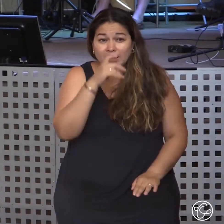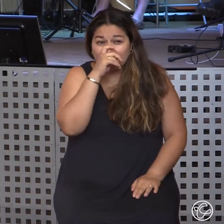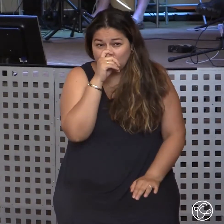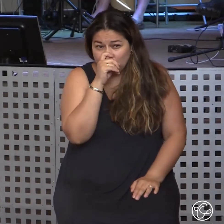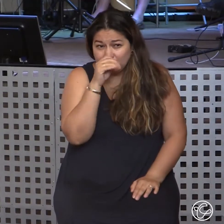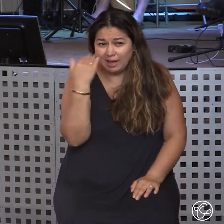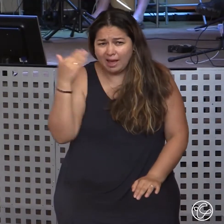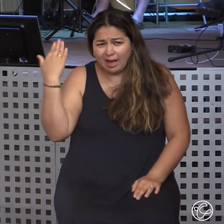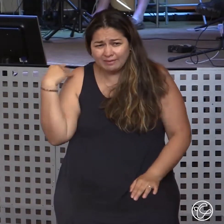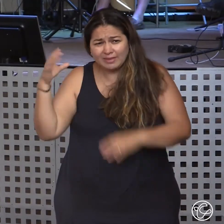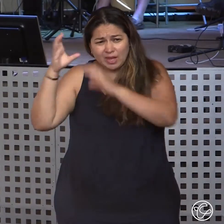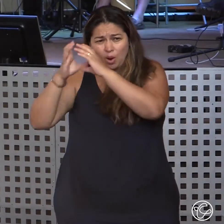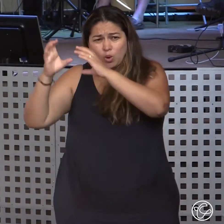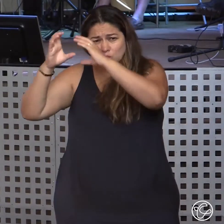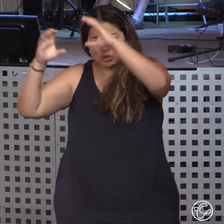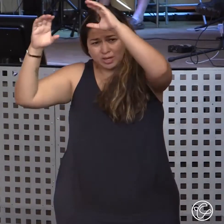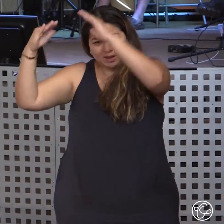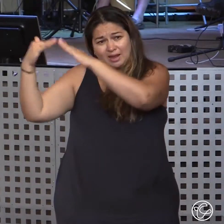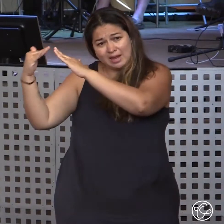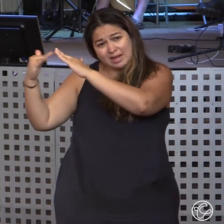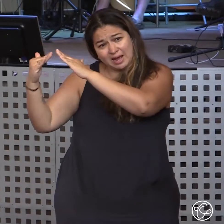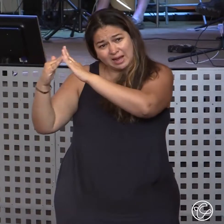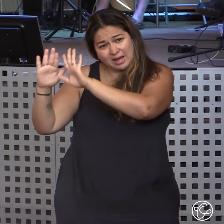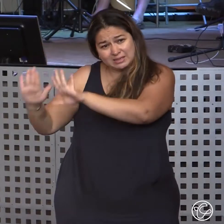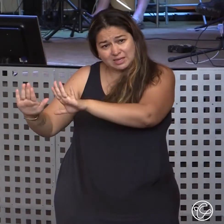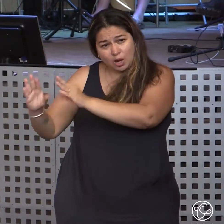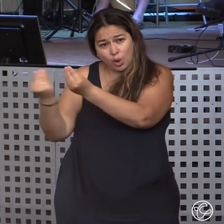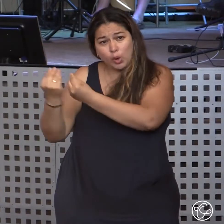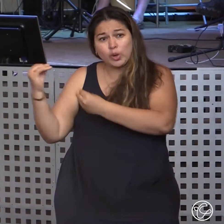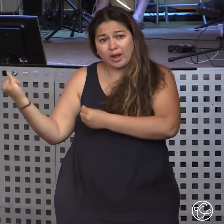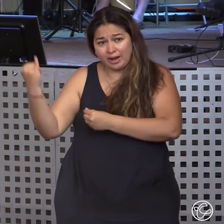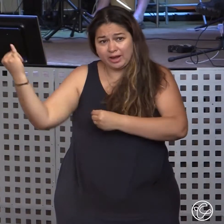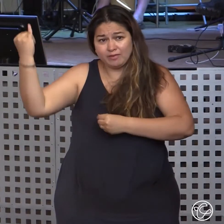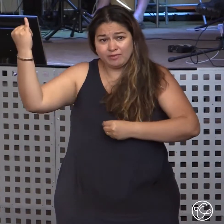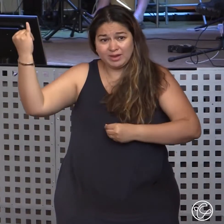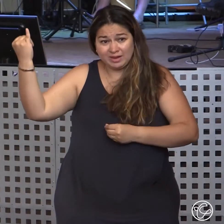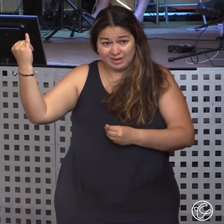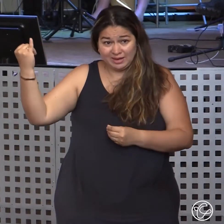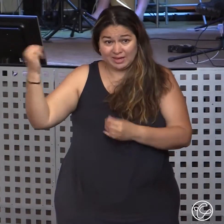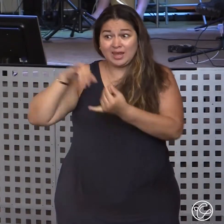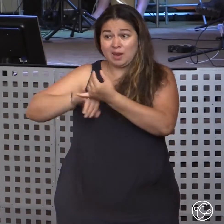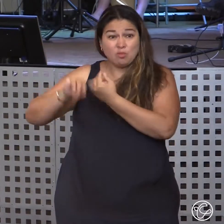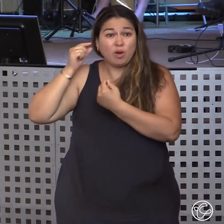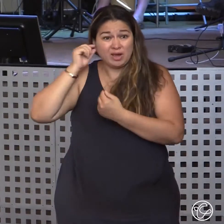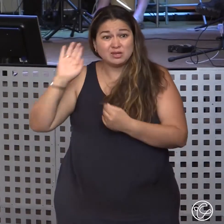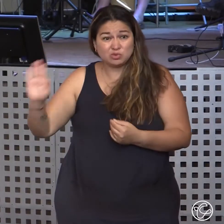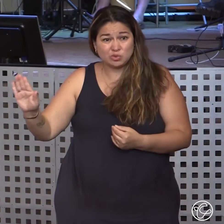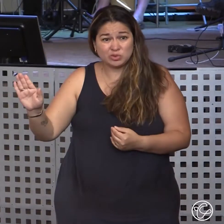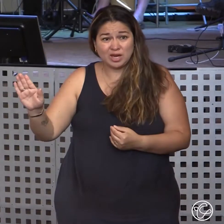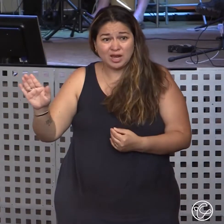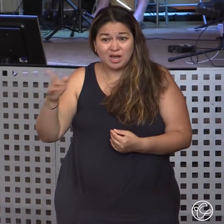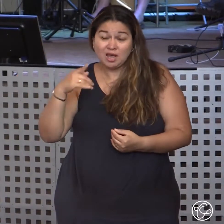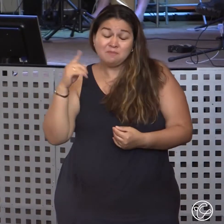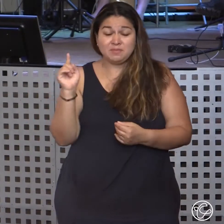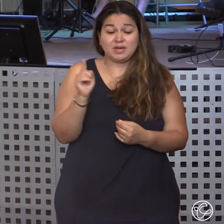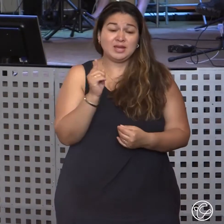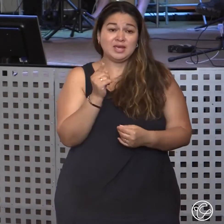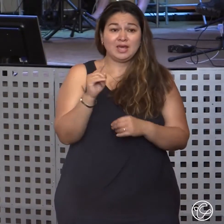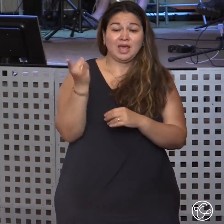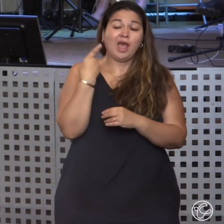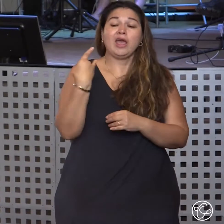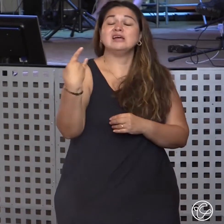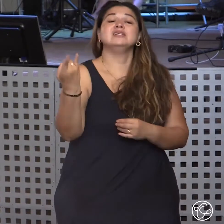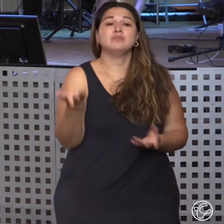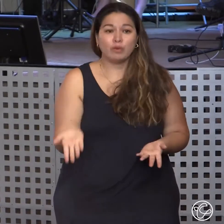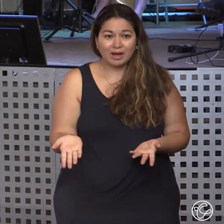insinúa? ¿Recordáis cómo él reacciona? Él reacciona honrando a Dios y al quien le ha puesto, y